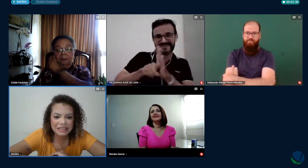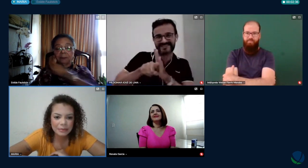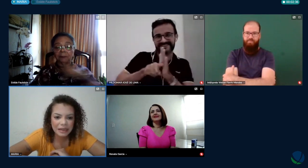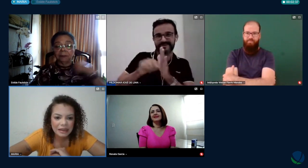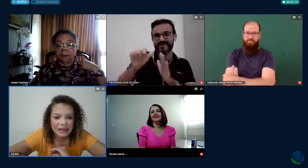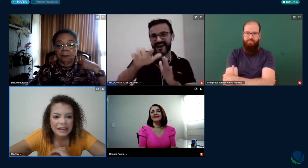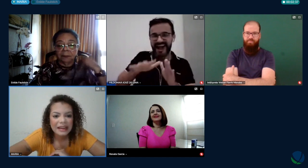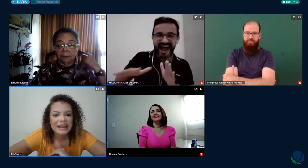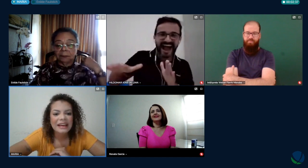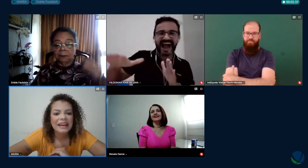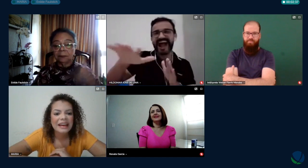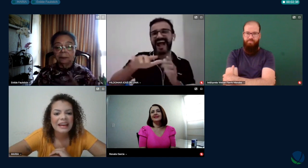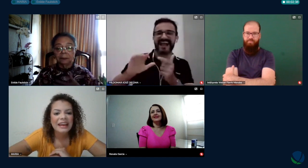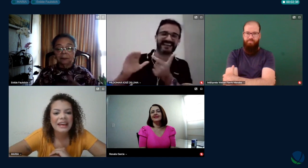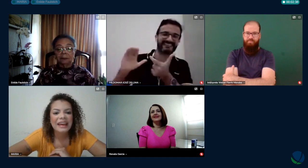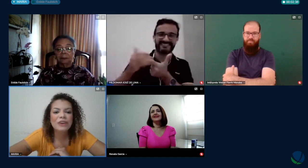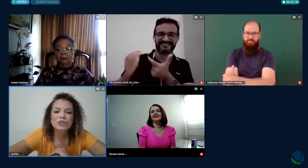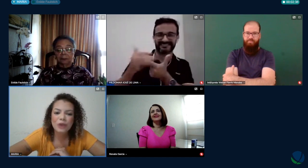importantíssima.